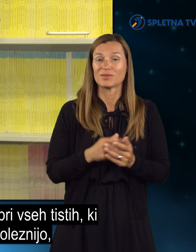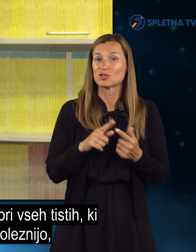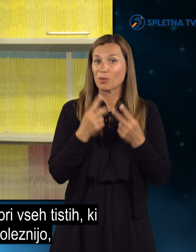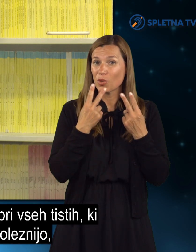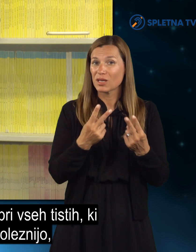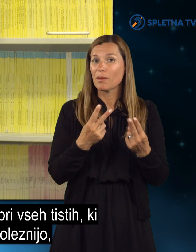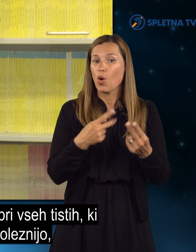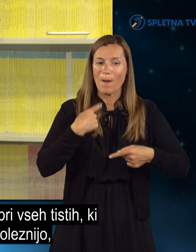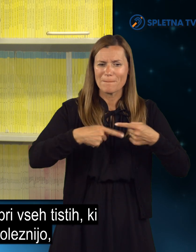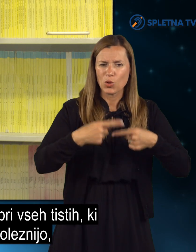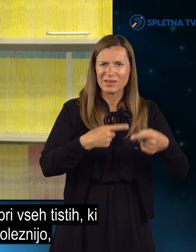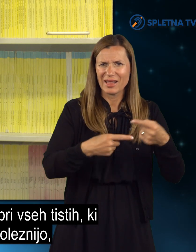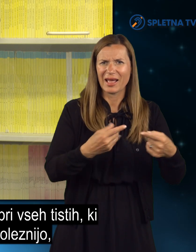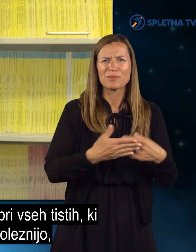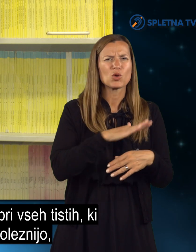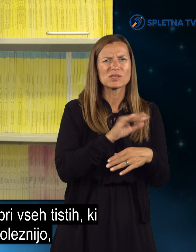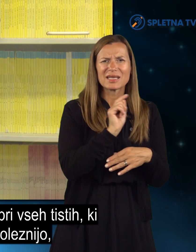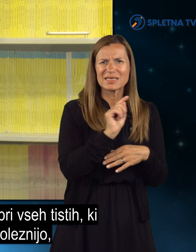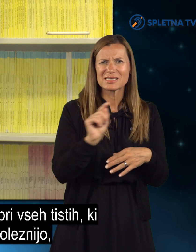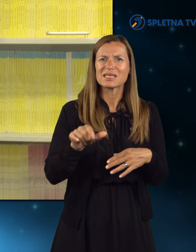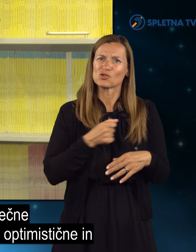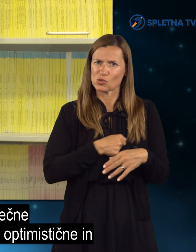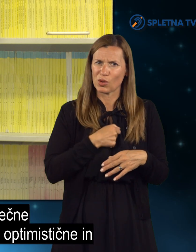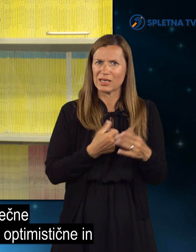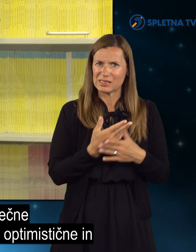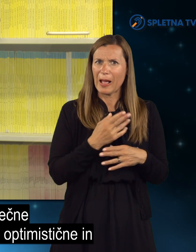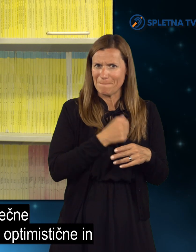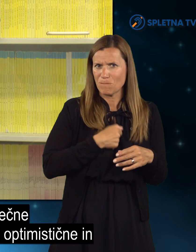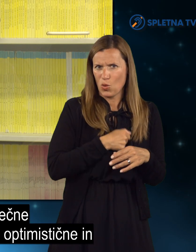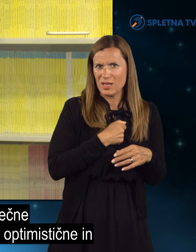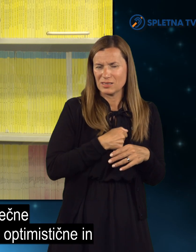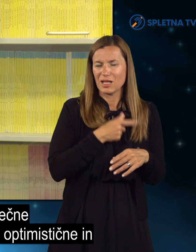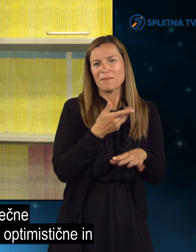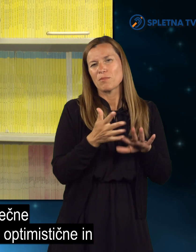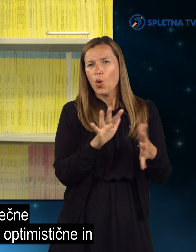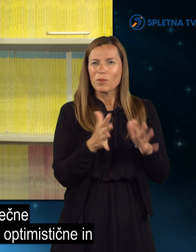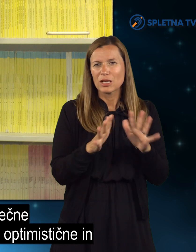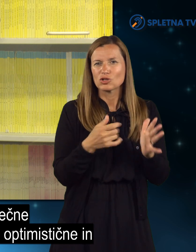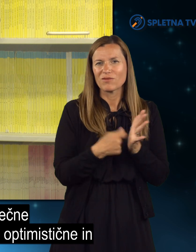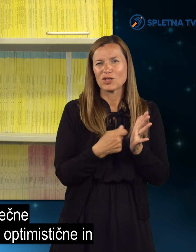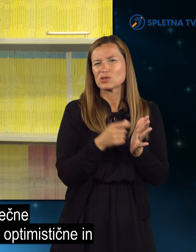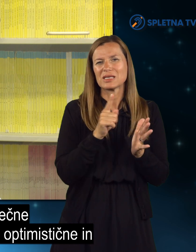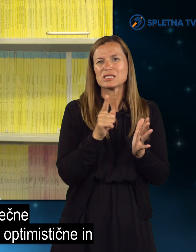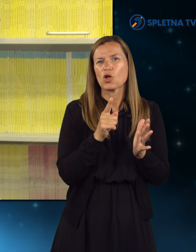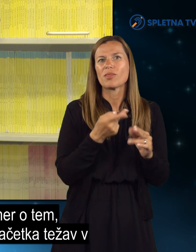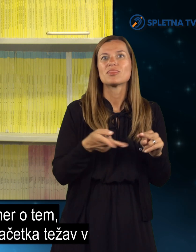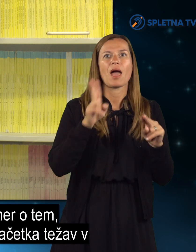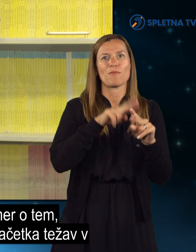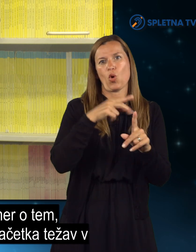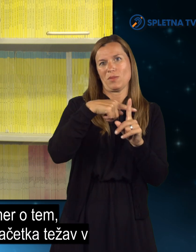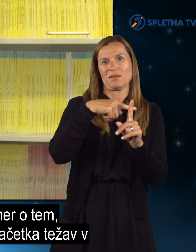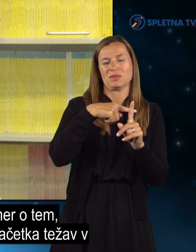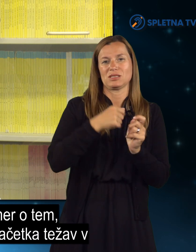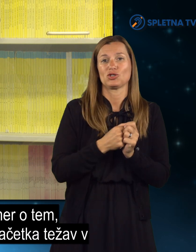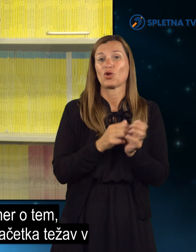Pogledamo potek pri vseh tistih, ki so oboleli za boleznijo, in te povprečne vrednosti seveda niso najbolj optimistične, govorijo o tem,